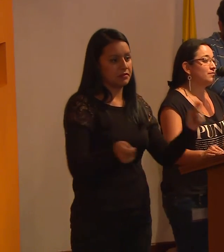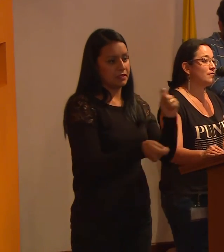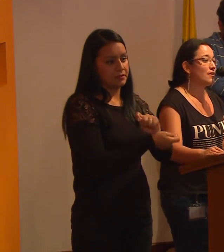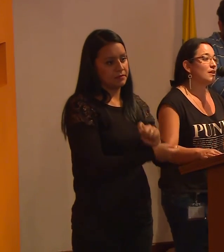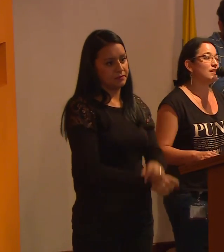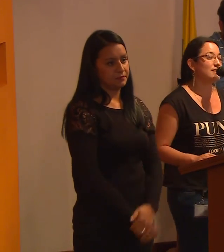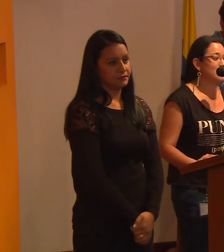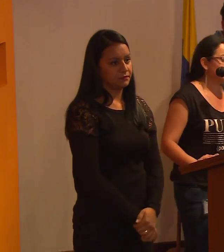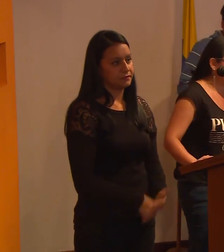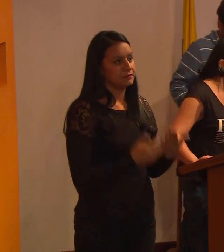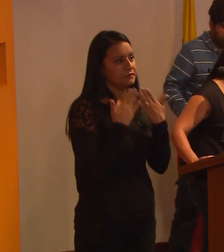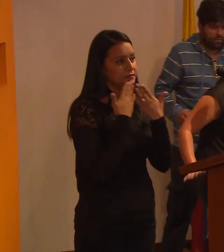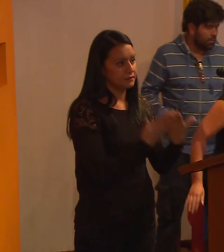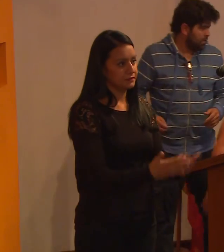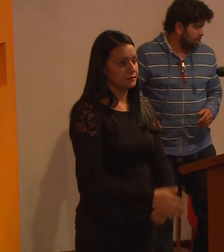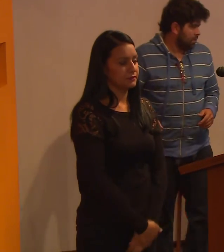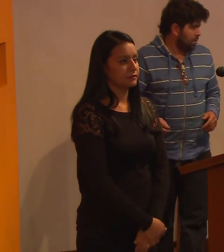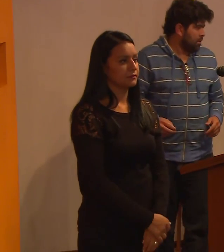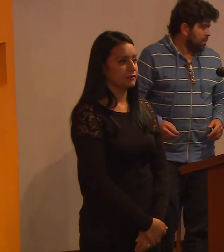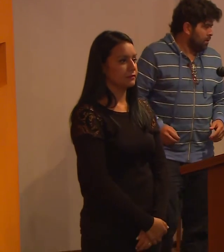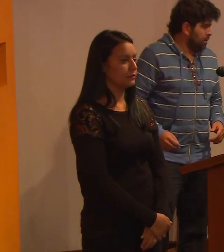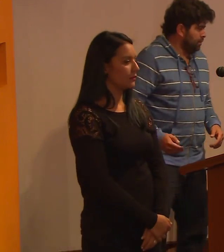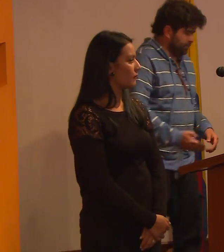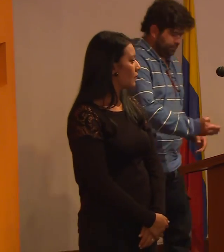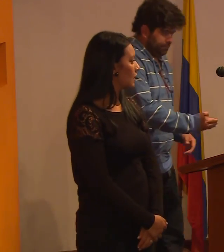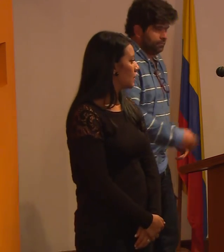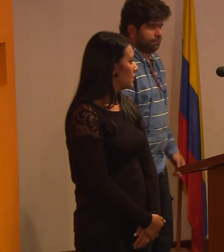cosa. Gracias.